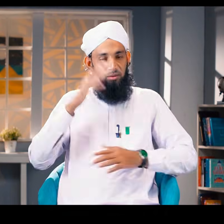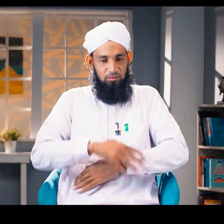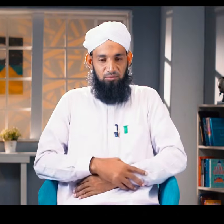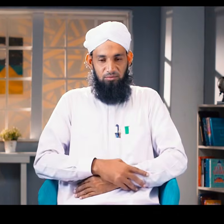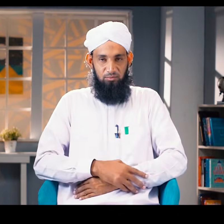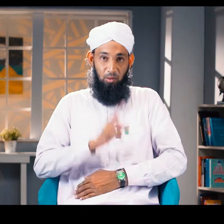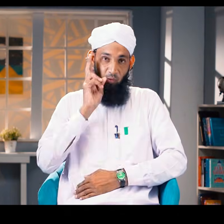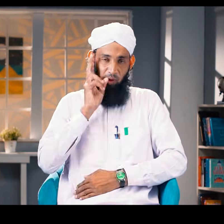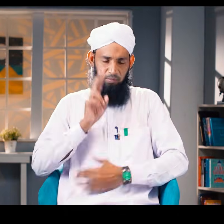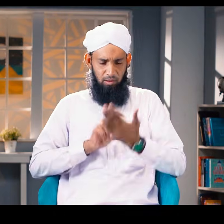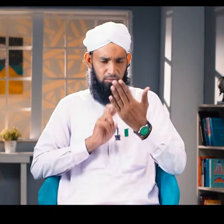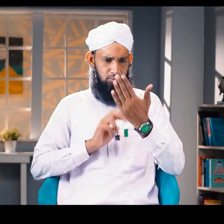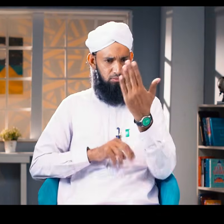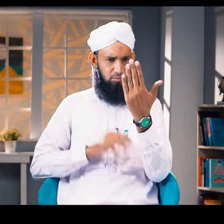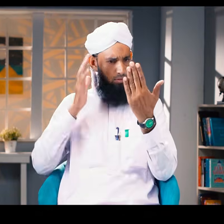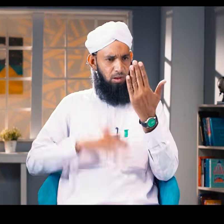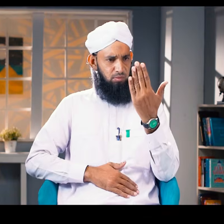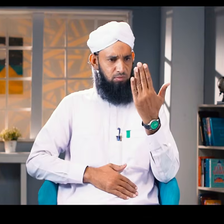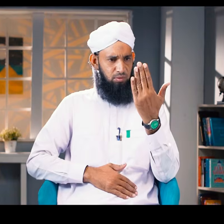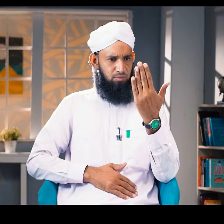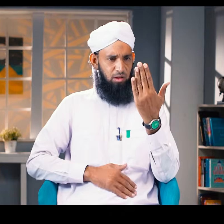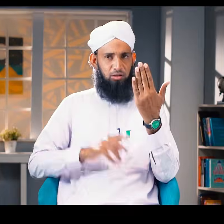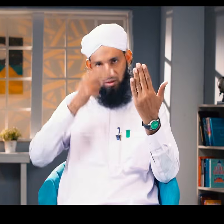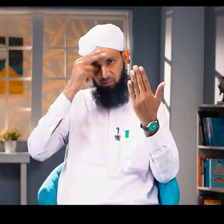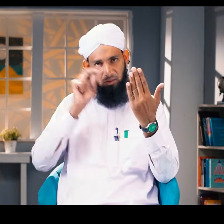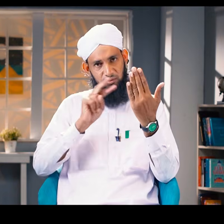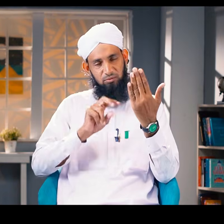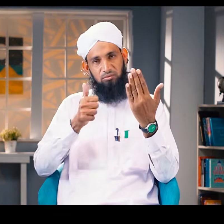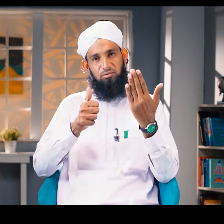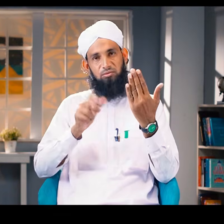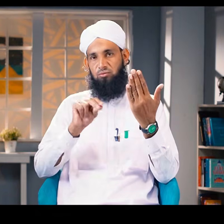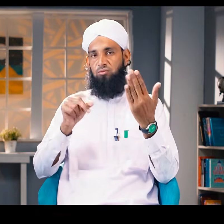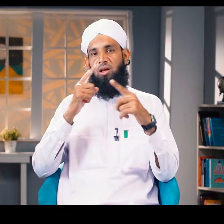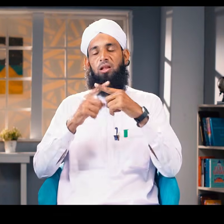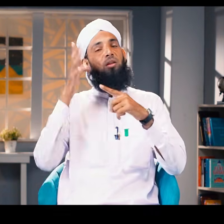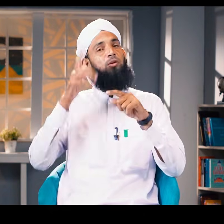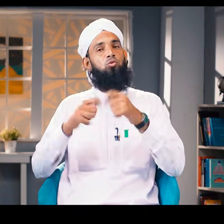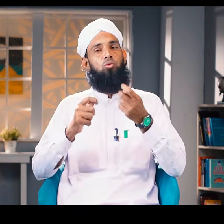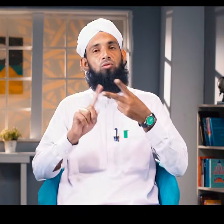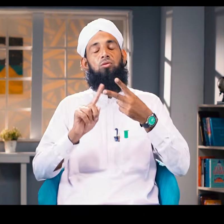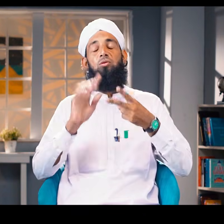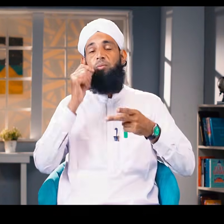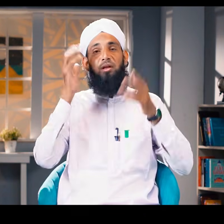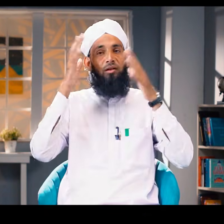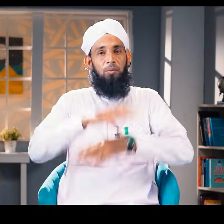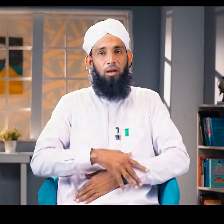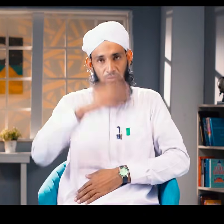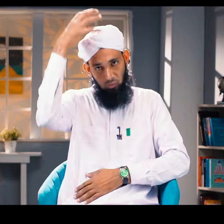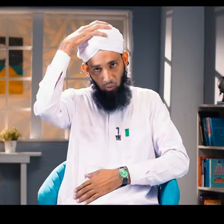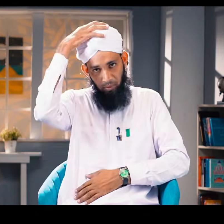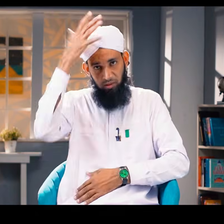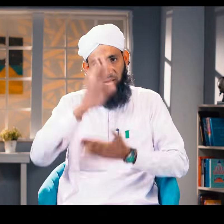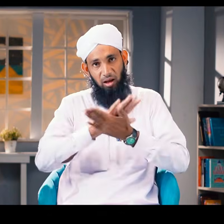کر تلاوت کرنے سے کیا نماز پر اثر پڑے گا؟ نماز ٹوٹ جائے گی۔ یہ ارشاد فرمائیے کہ ٹوپی نہ پہنی ہو تو کیا نماز ہو جائے